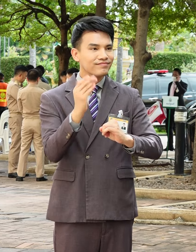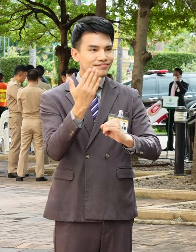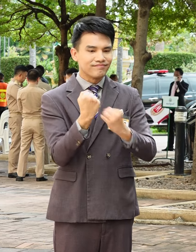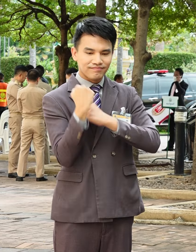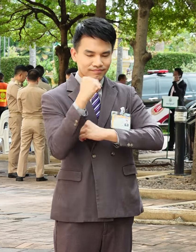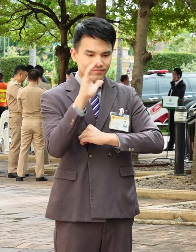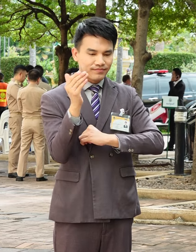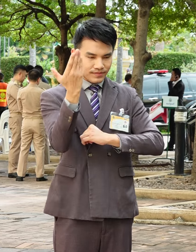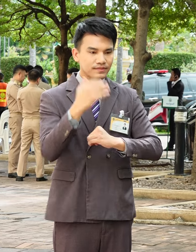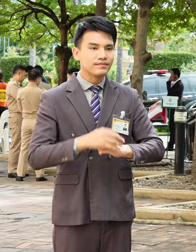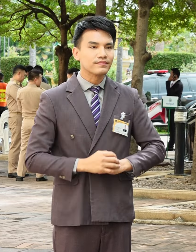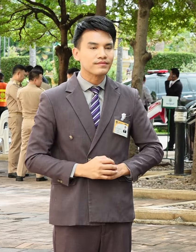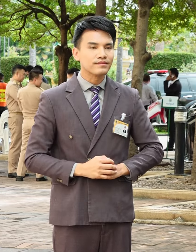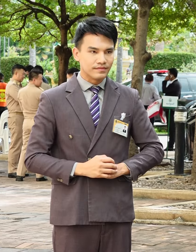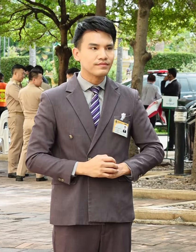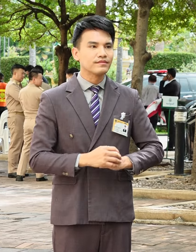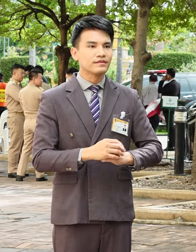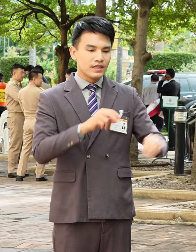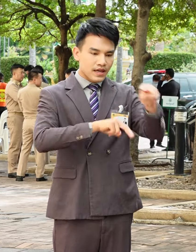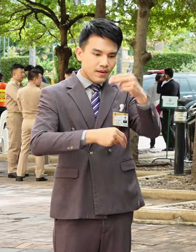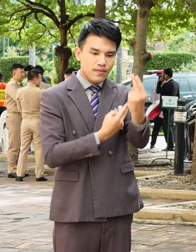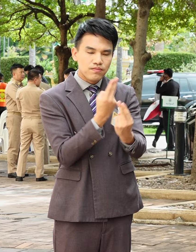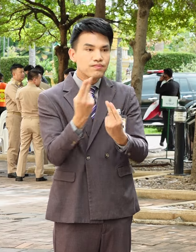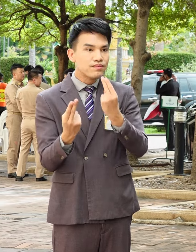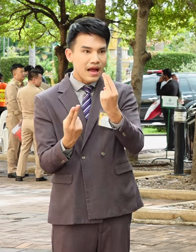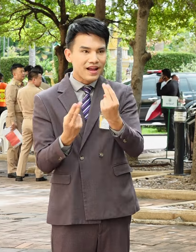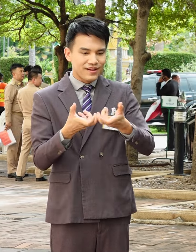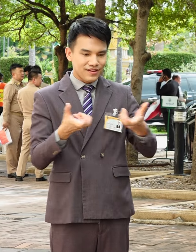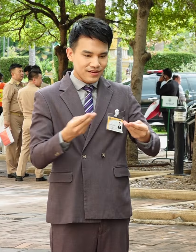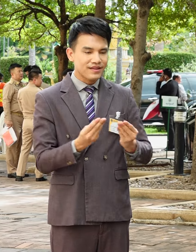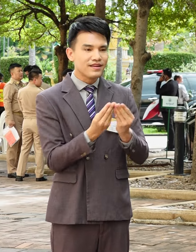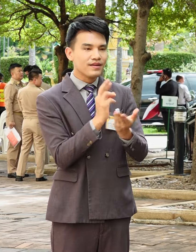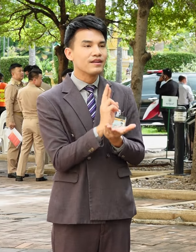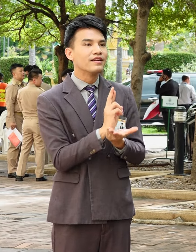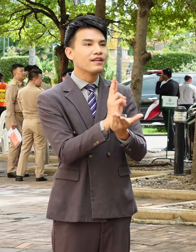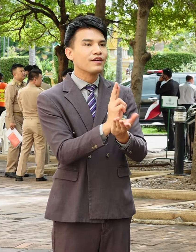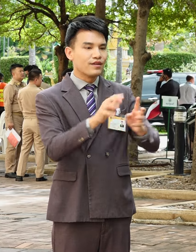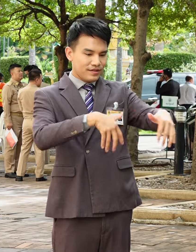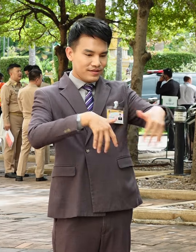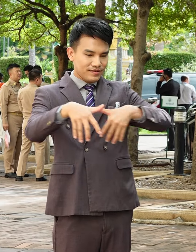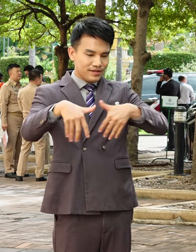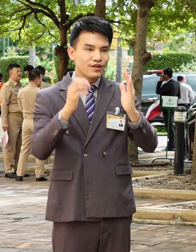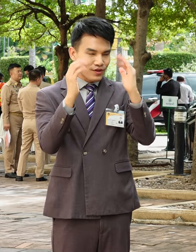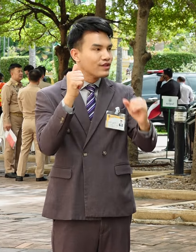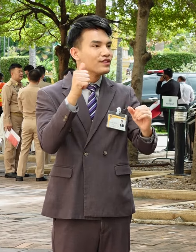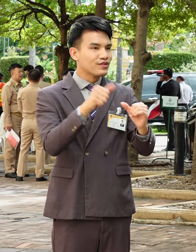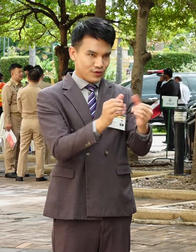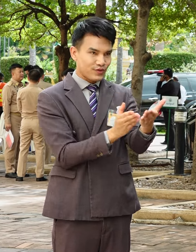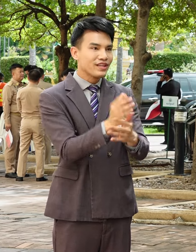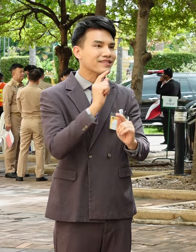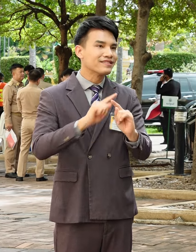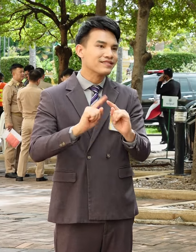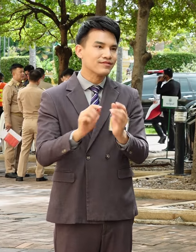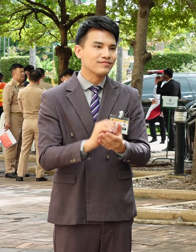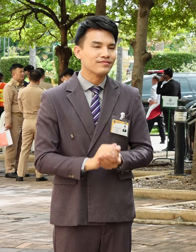ความเข้มแข็งก่อนซึ่งในการที่จะไปตรวจเยี่ยมนั้นก็จะมีการมอบของมอบรางวัลให้กับพี่น้องประชาชนที่อยู่ในเขตพื้นที่ดังกล่าวนะ